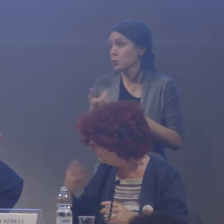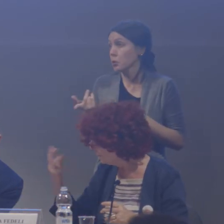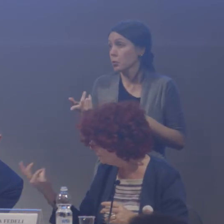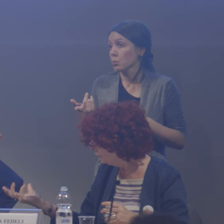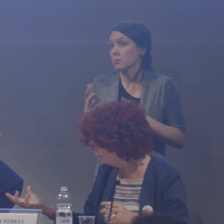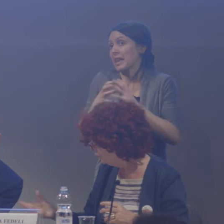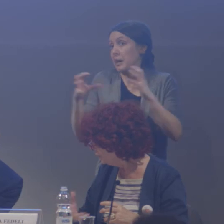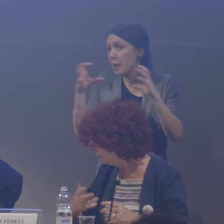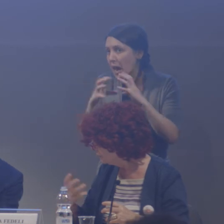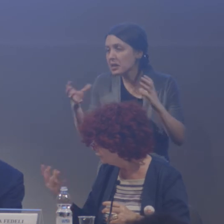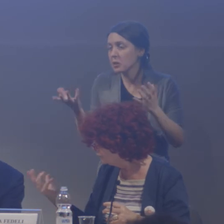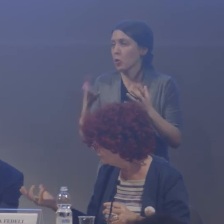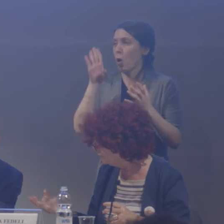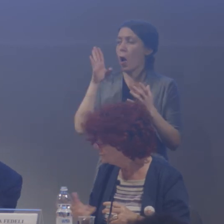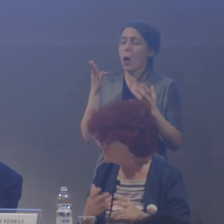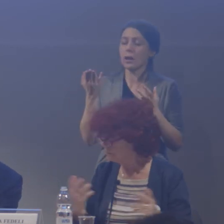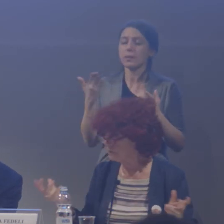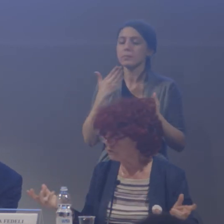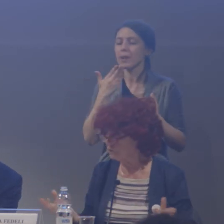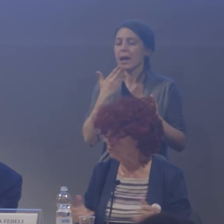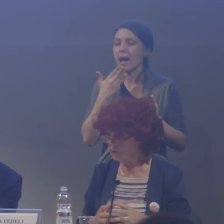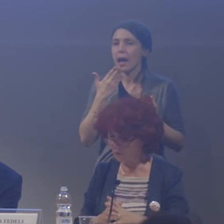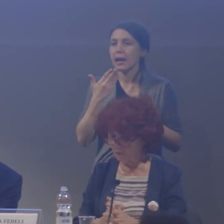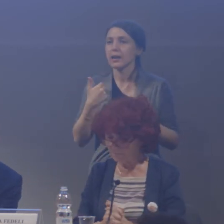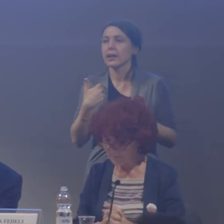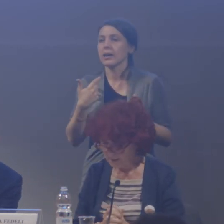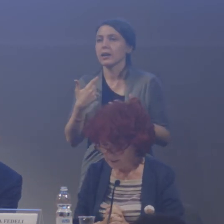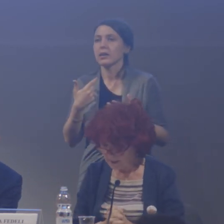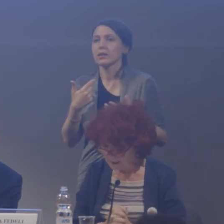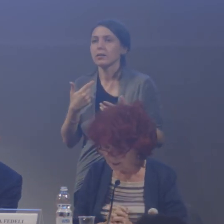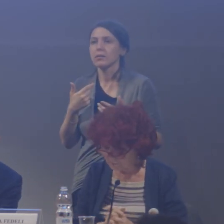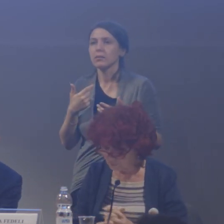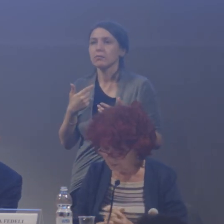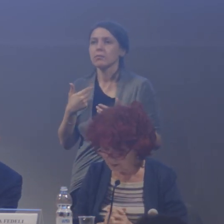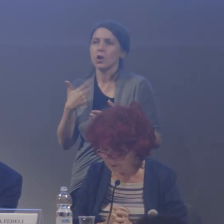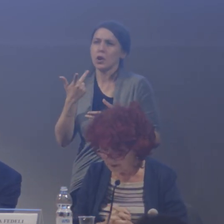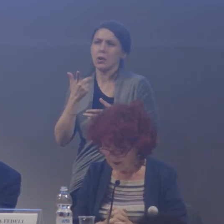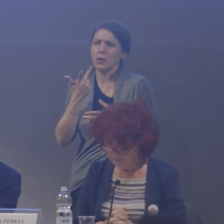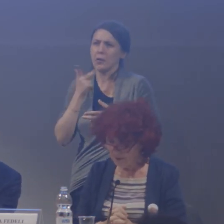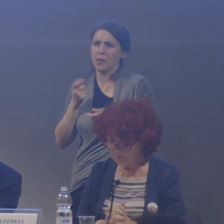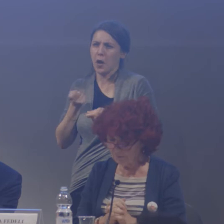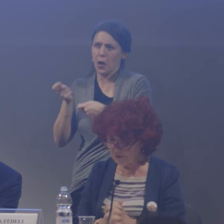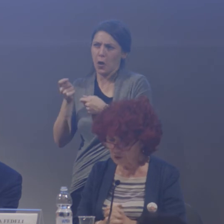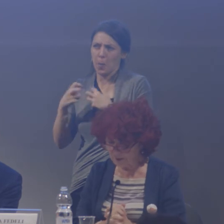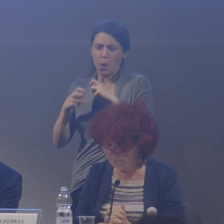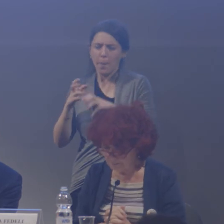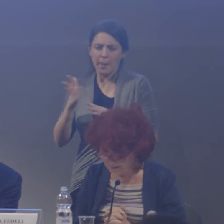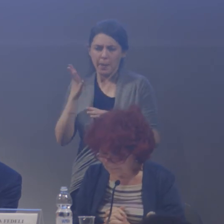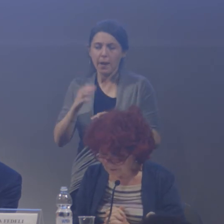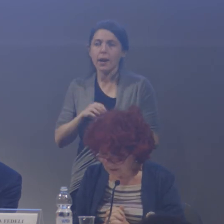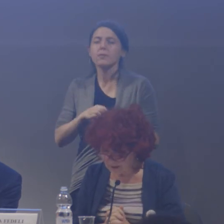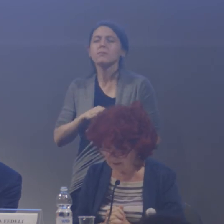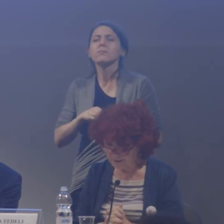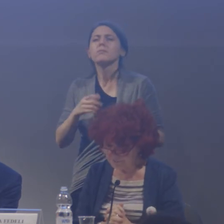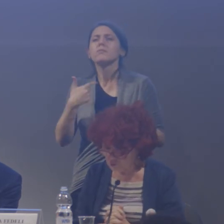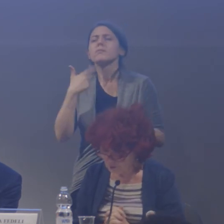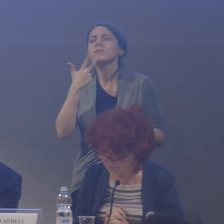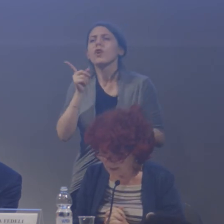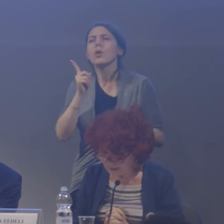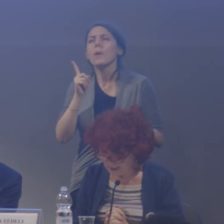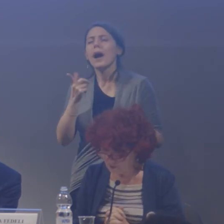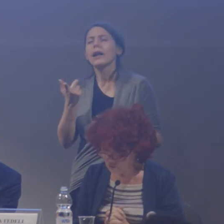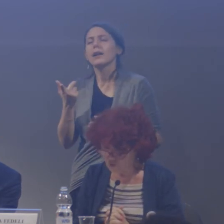agli imprenditori, a tutti, adesso non voglio creare problemi, però mi piacerebbe che la